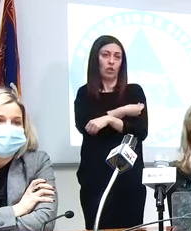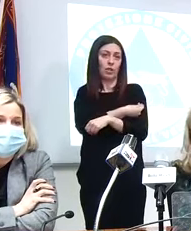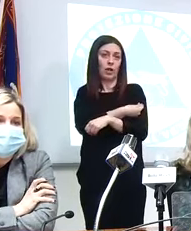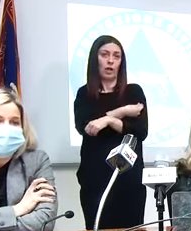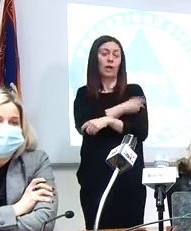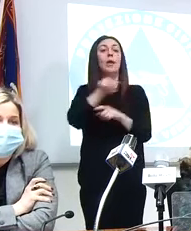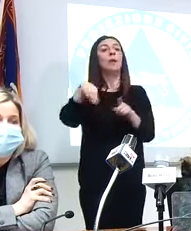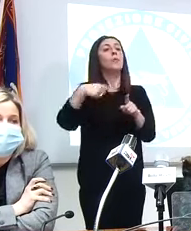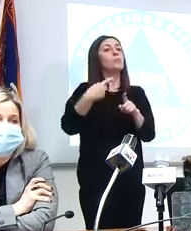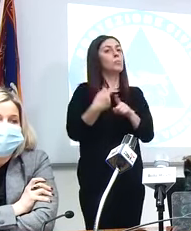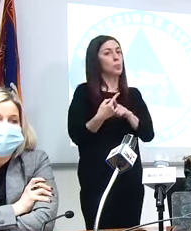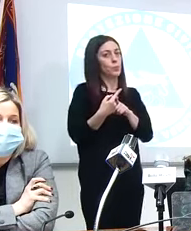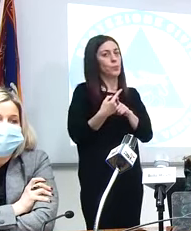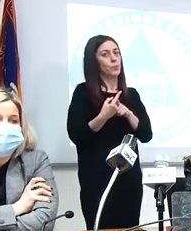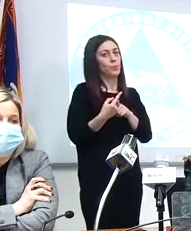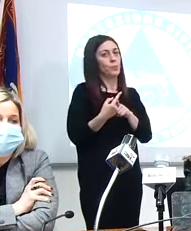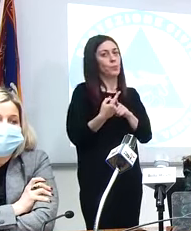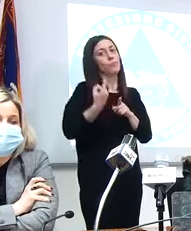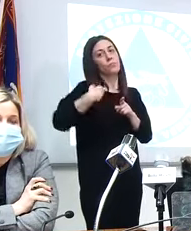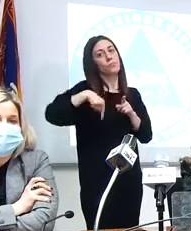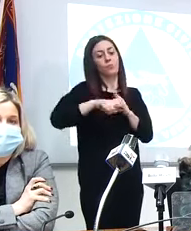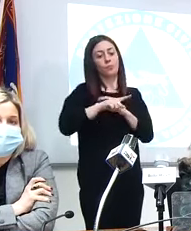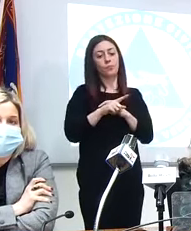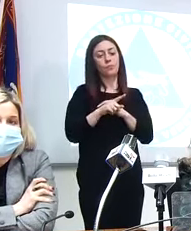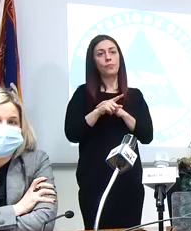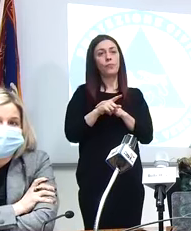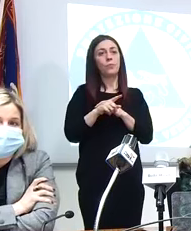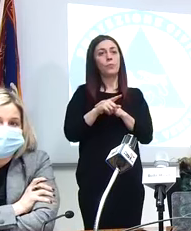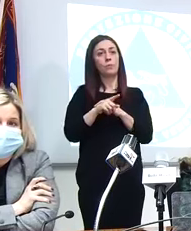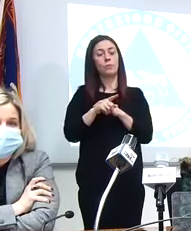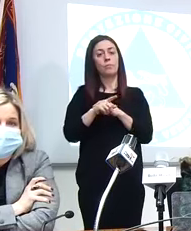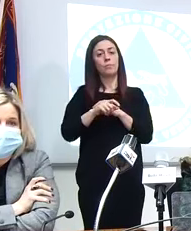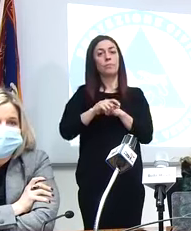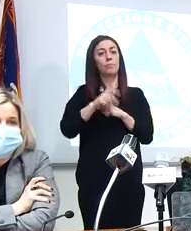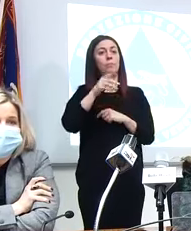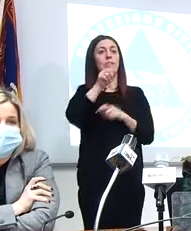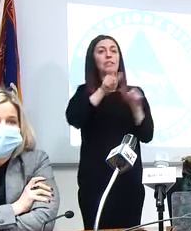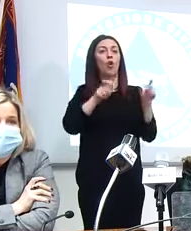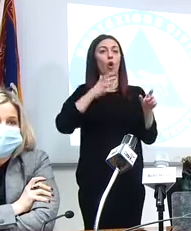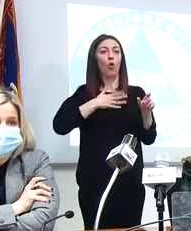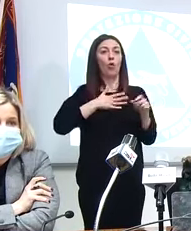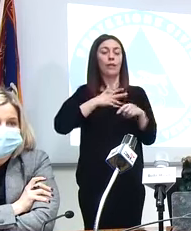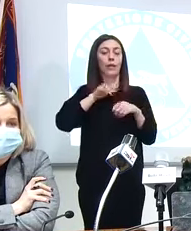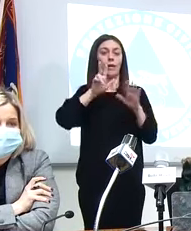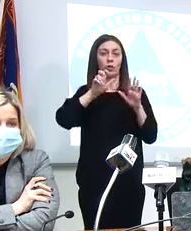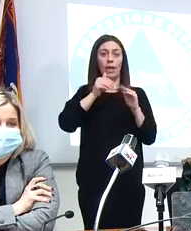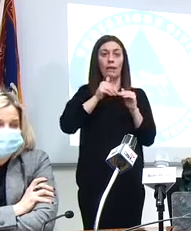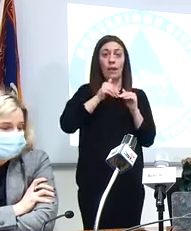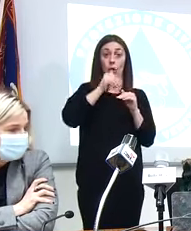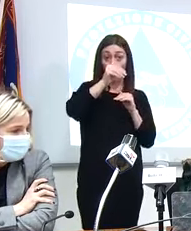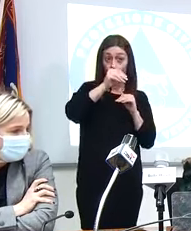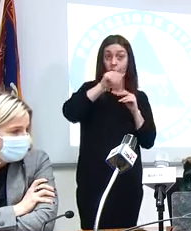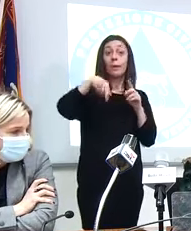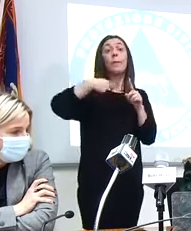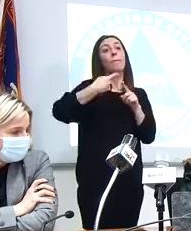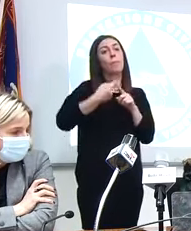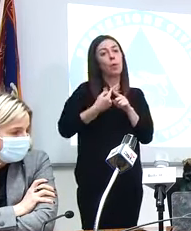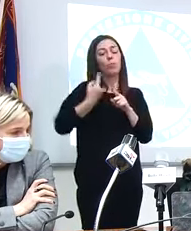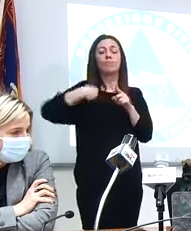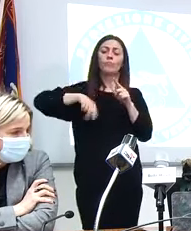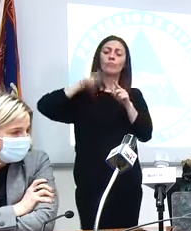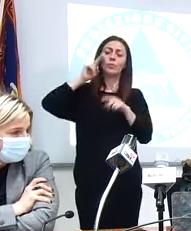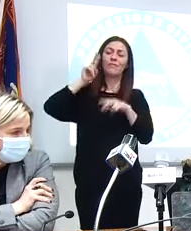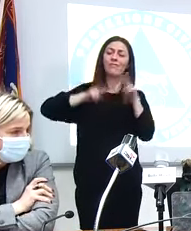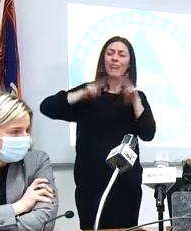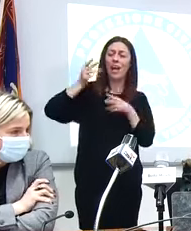nostra programmazione, che avremmo sì considerato gli ultra ottantenni, ma che nella valutazione del rischio, poiché sappiamo che